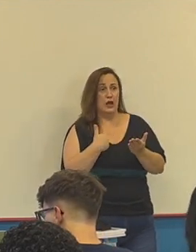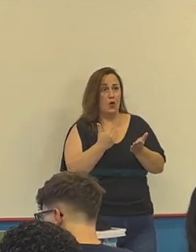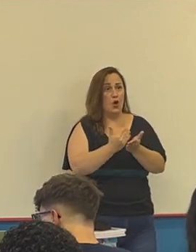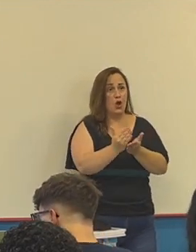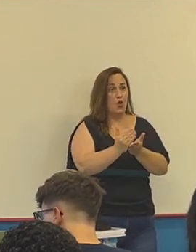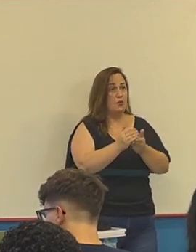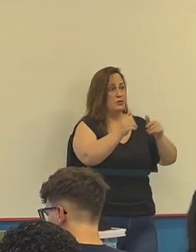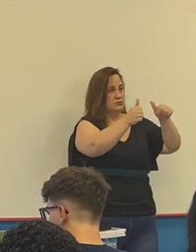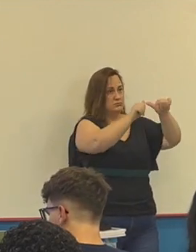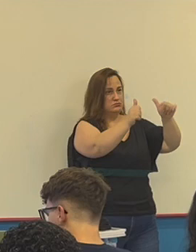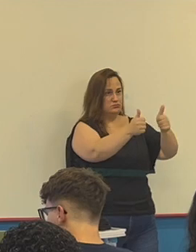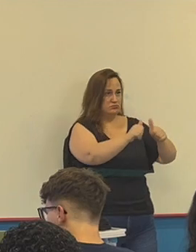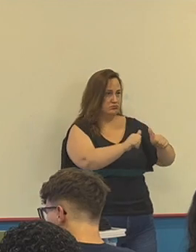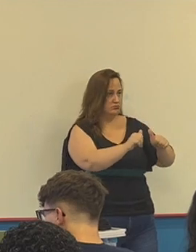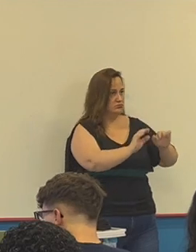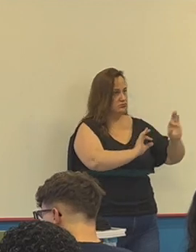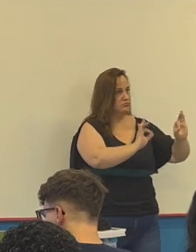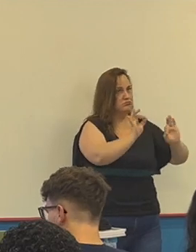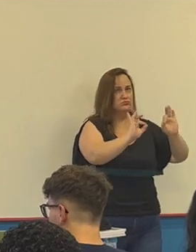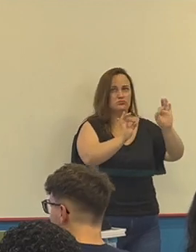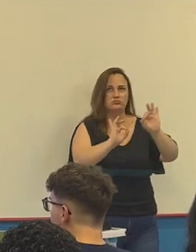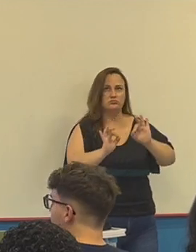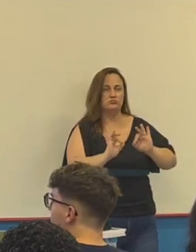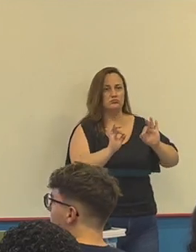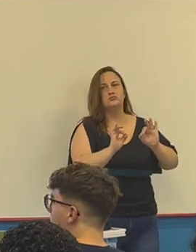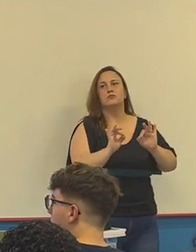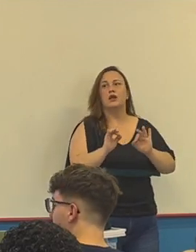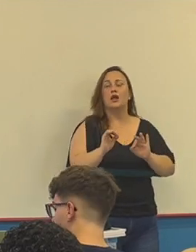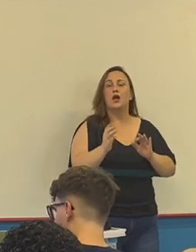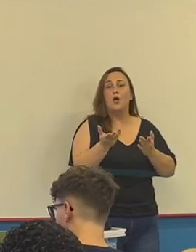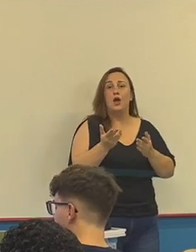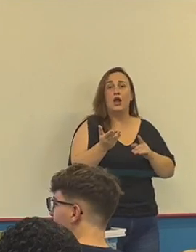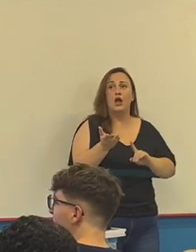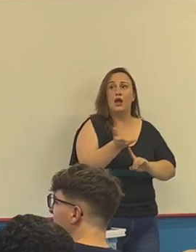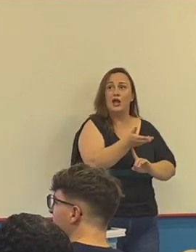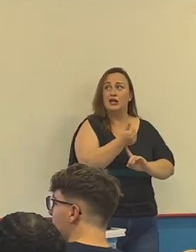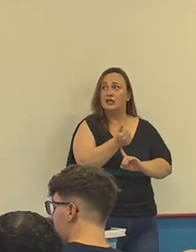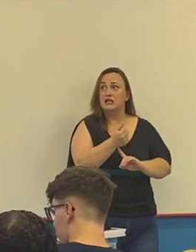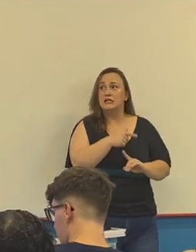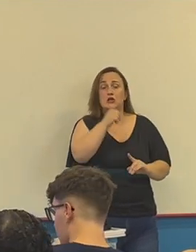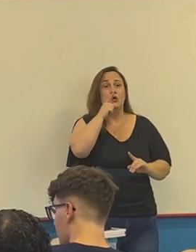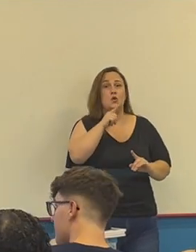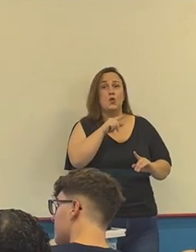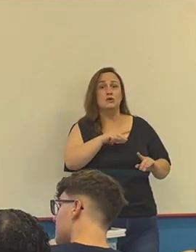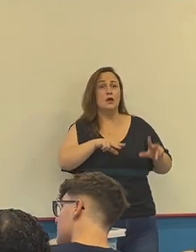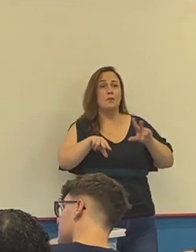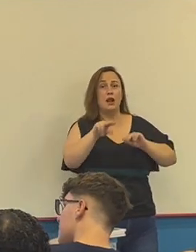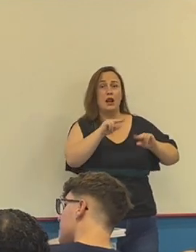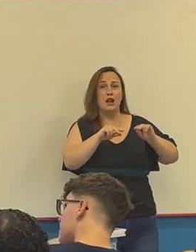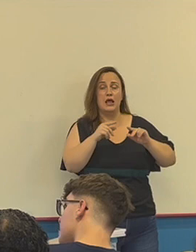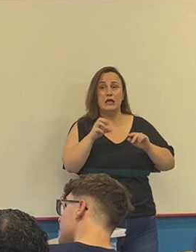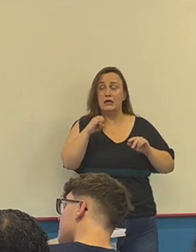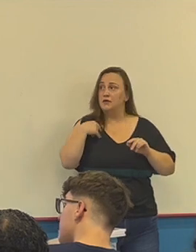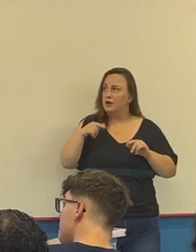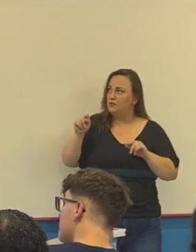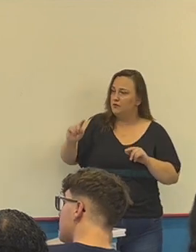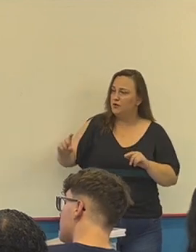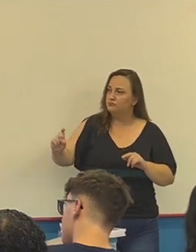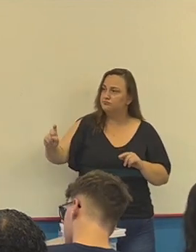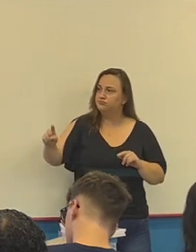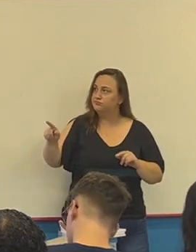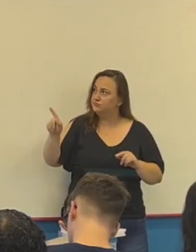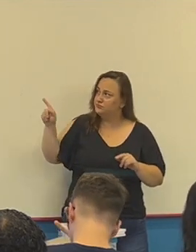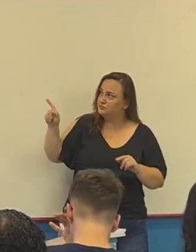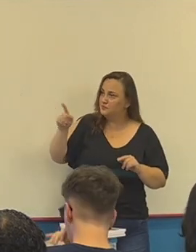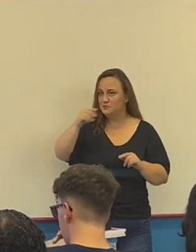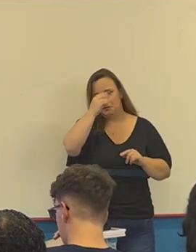E aí, obviamente, como um artista visual, eu não consigo falar sem tiver alguma imagem aparecendo aqui, você vai começar a ficar perdido. Eu vou